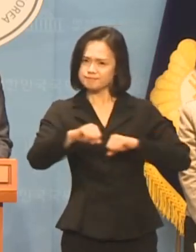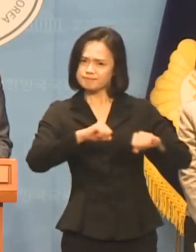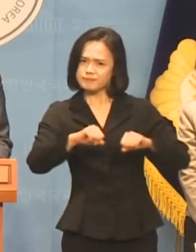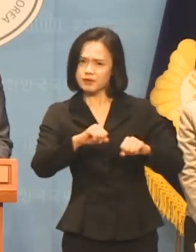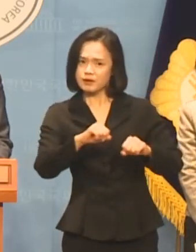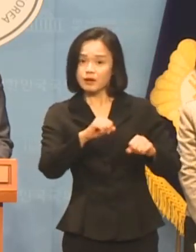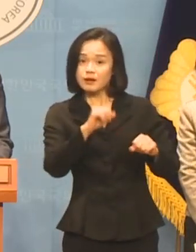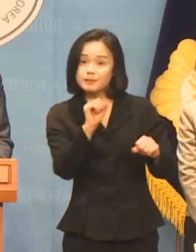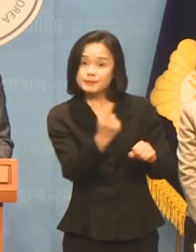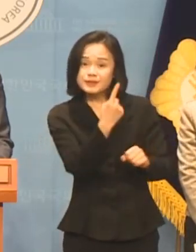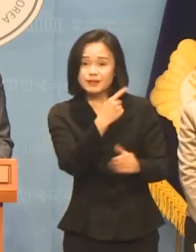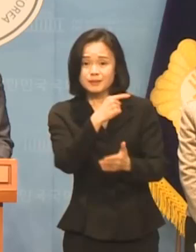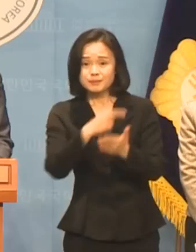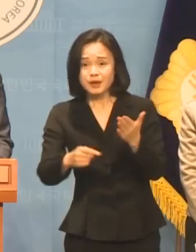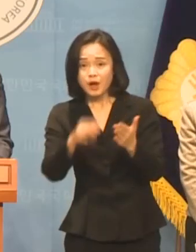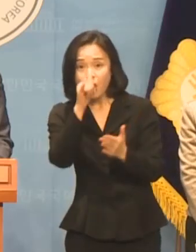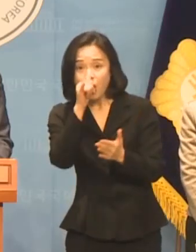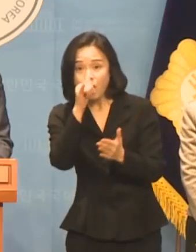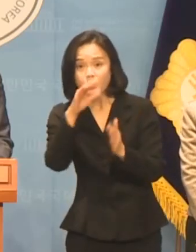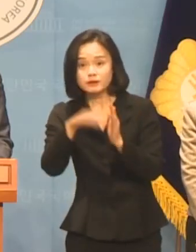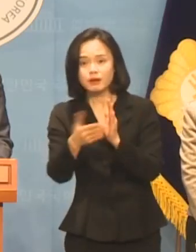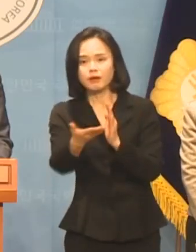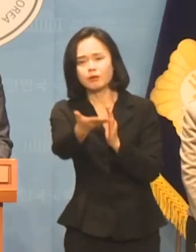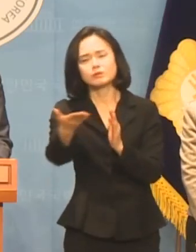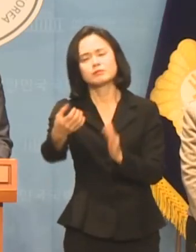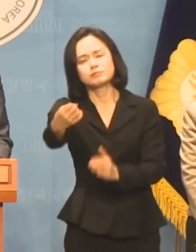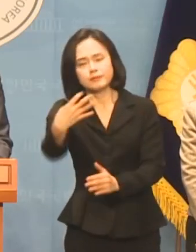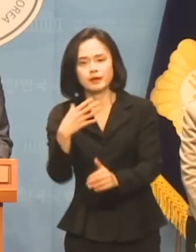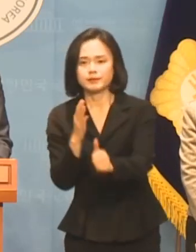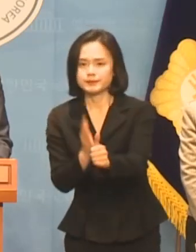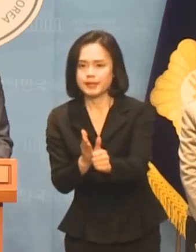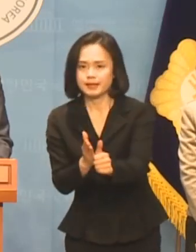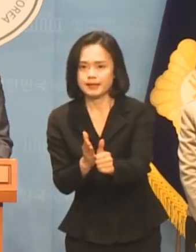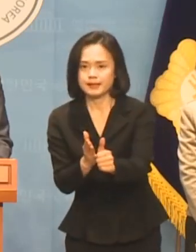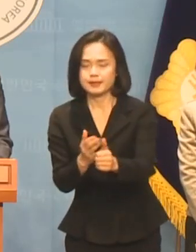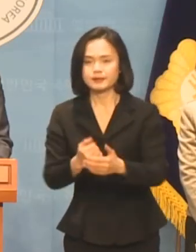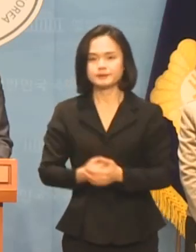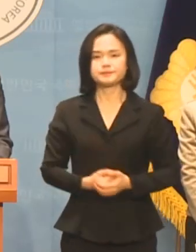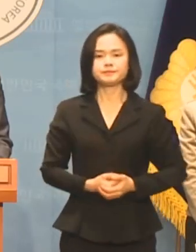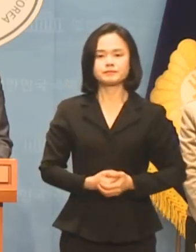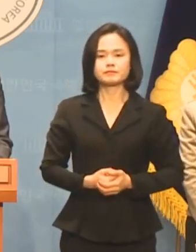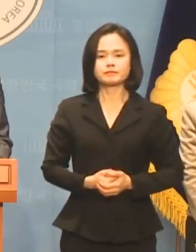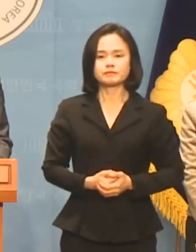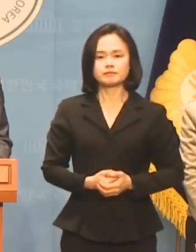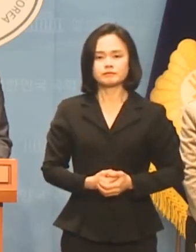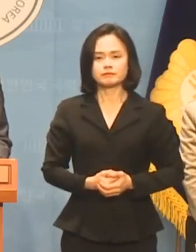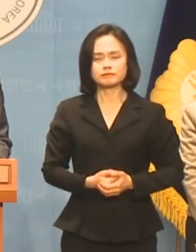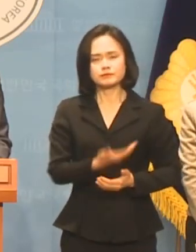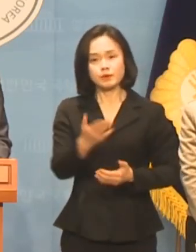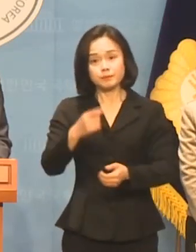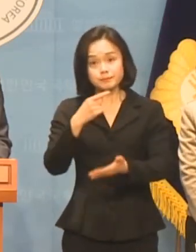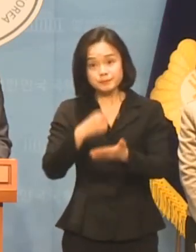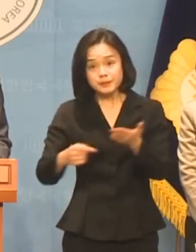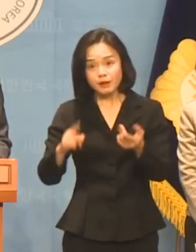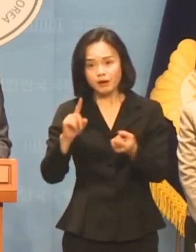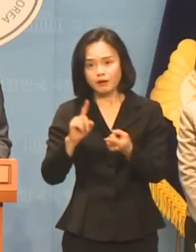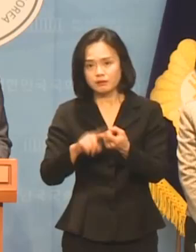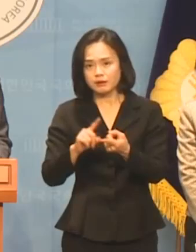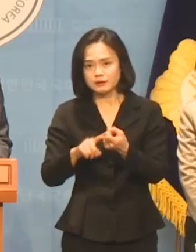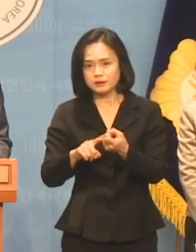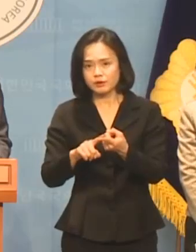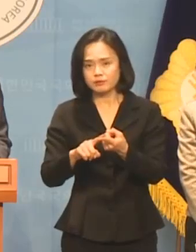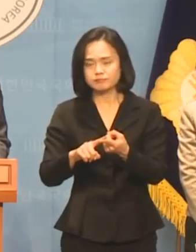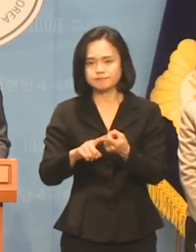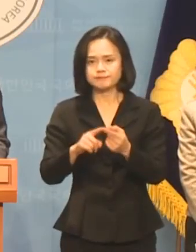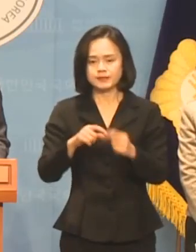우리 법제사법 민주당과 조국혁신당에 말씀해 주시면 저희가 꼭 이런 것도 한번 논의를 해서 정의를 바로잡을